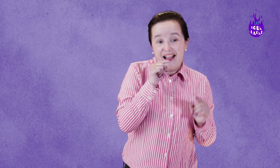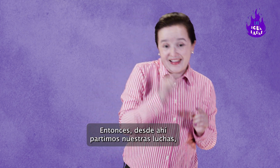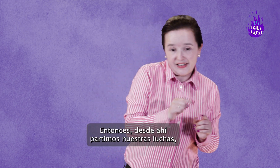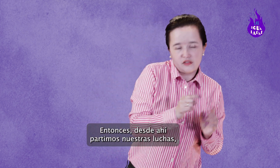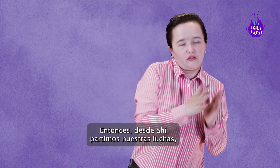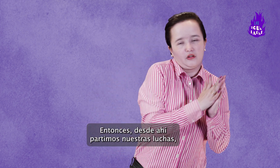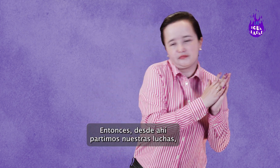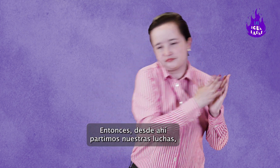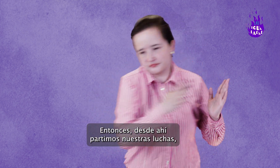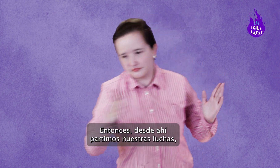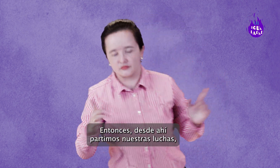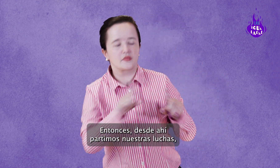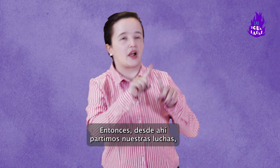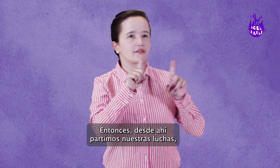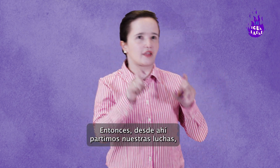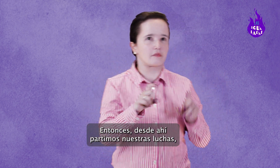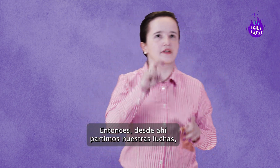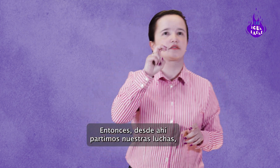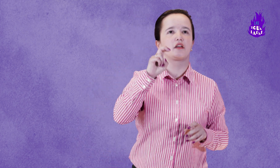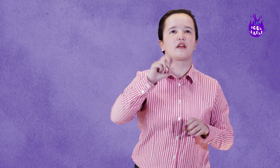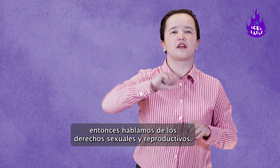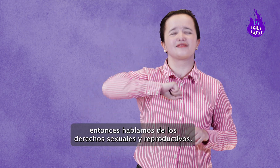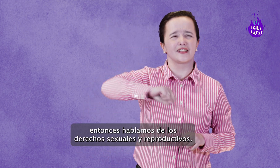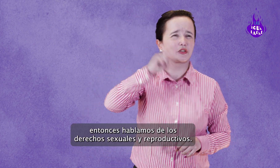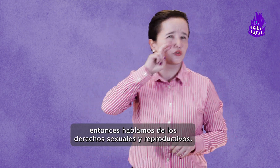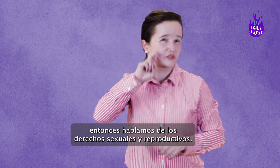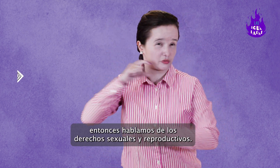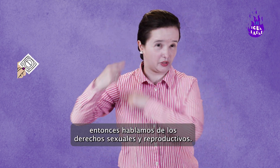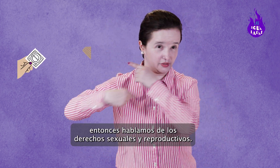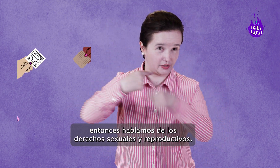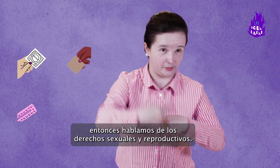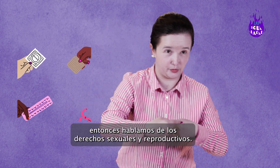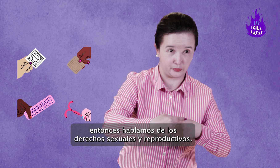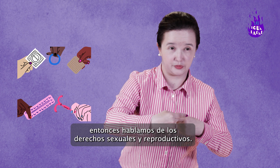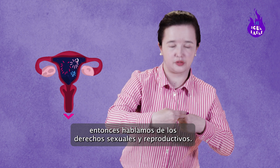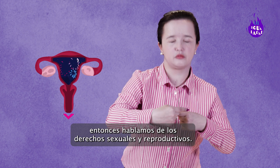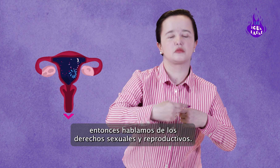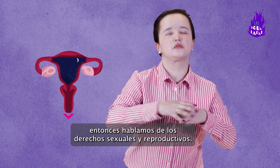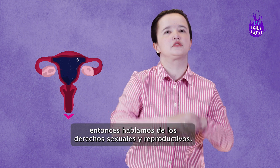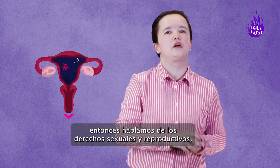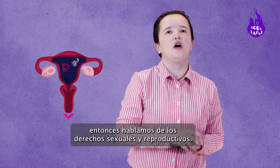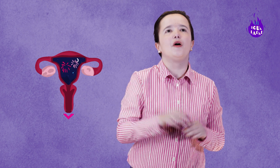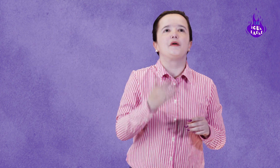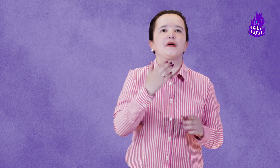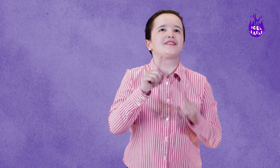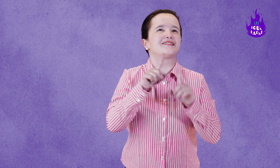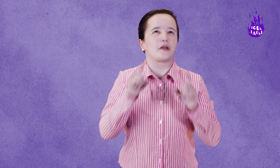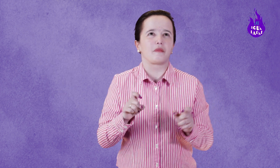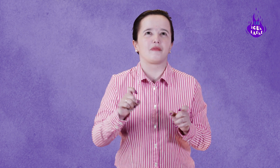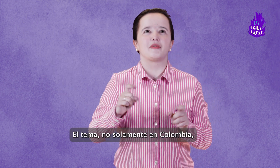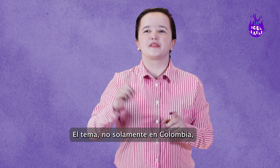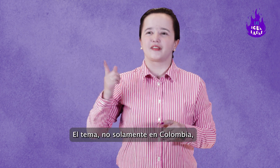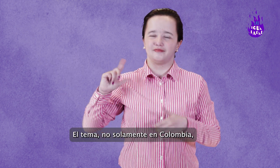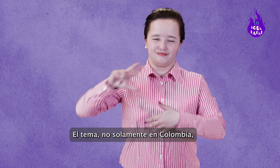Entonces desde ahí partimos nuestras luchas. Entonces hablamos de los derechos sexuales y reproductivos. El tema